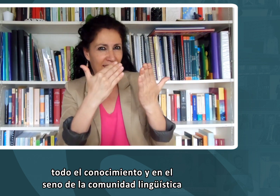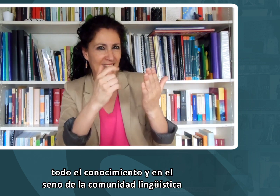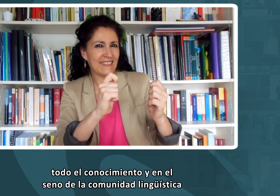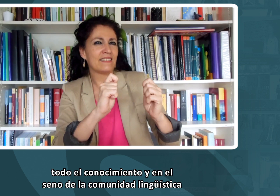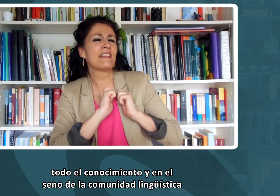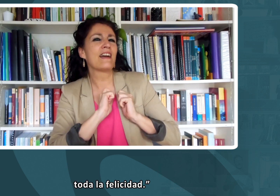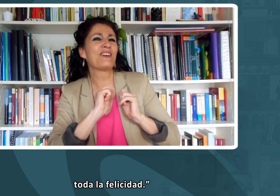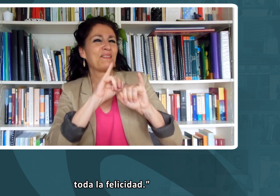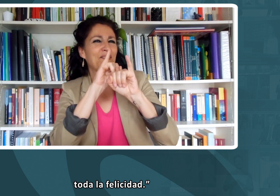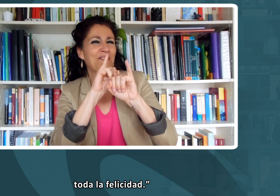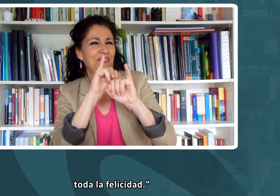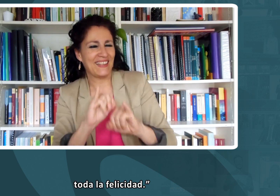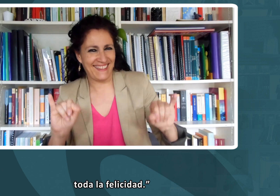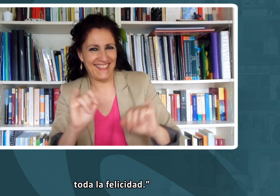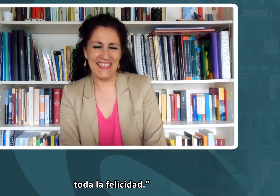la felicidad.